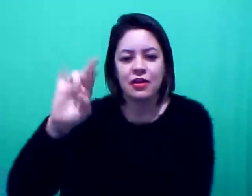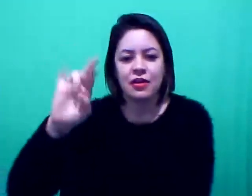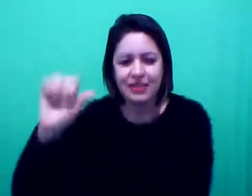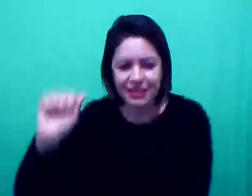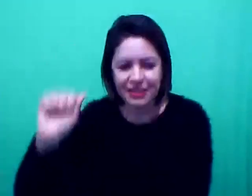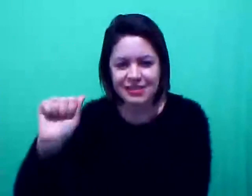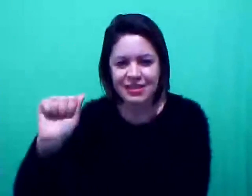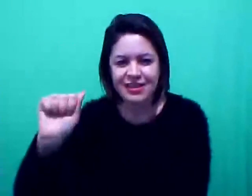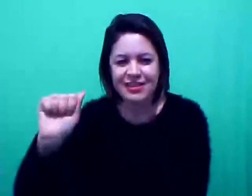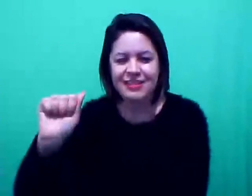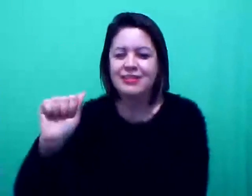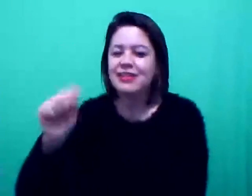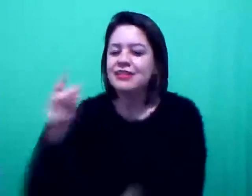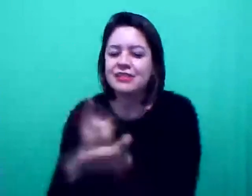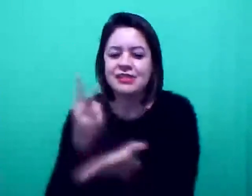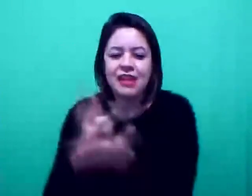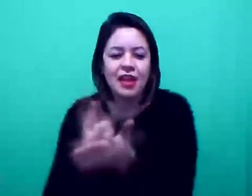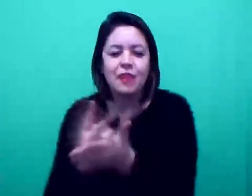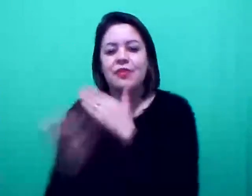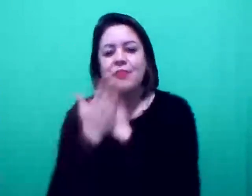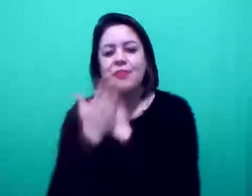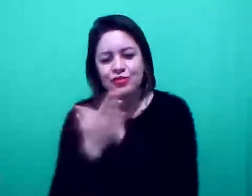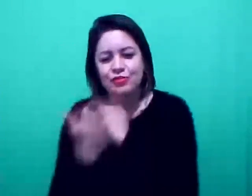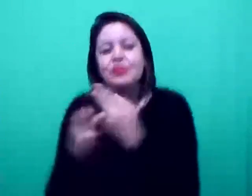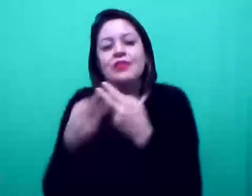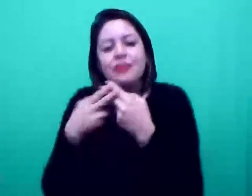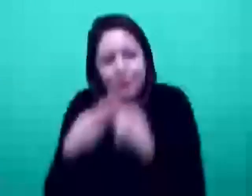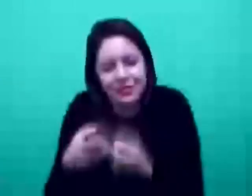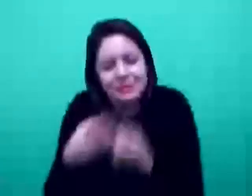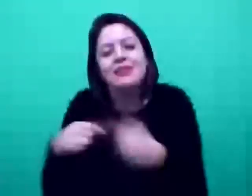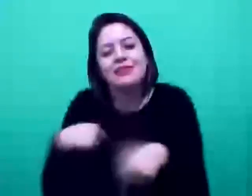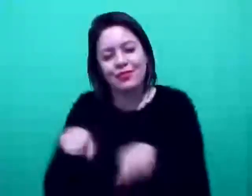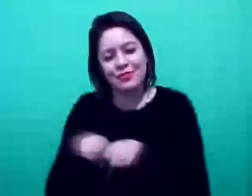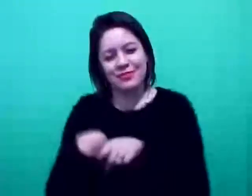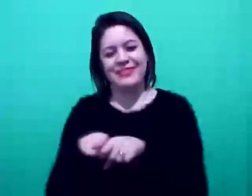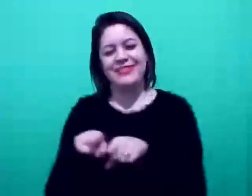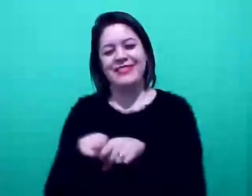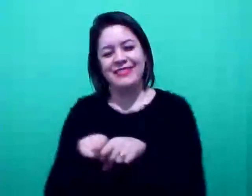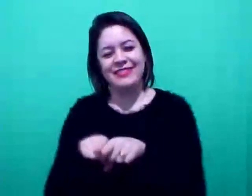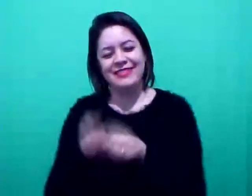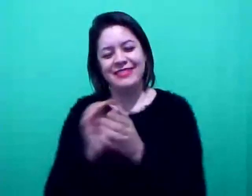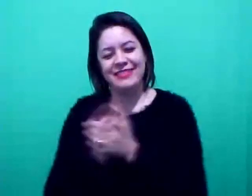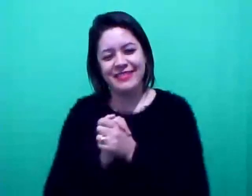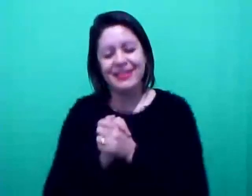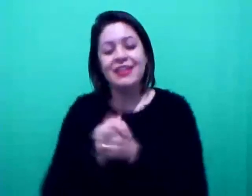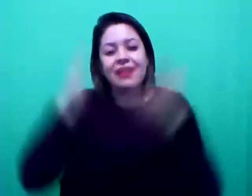a Patrícia, que sempre esteve junto comigo, me dando apoio, tendo muita paciência. Então,